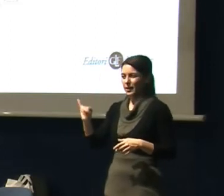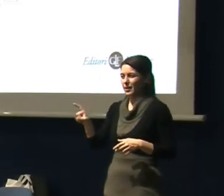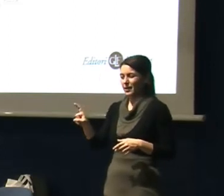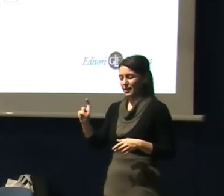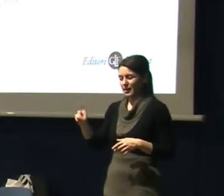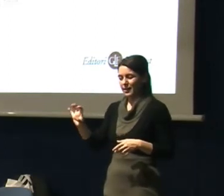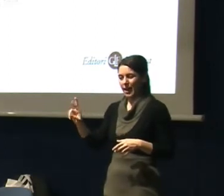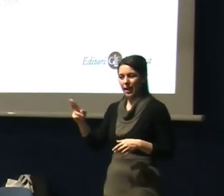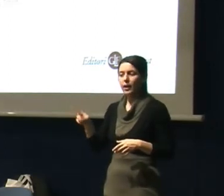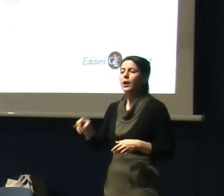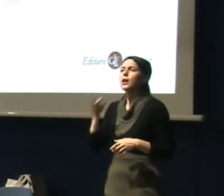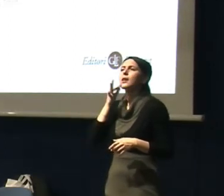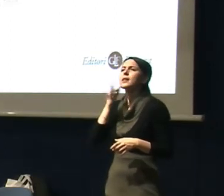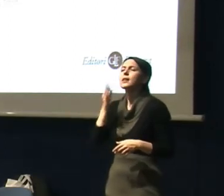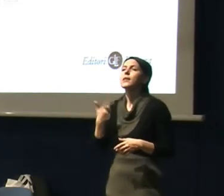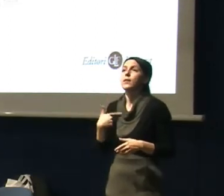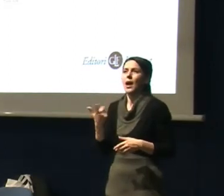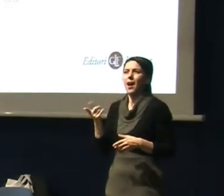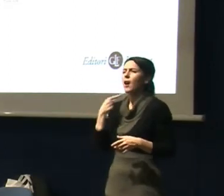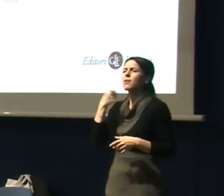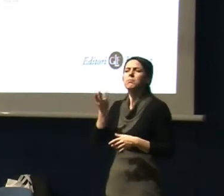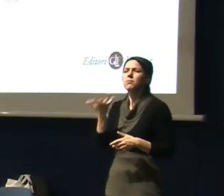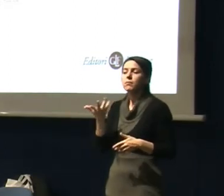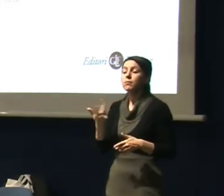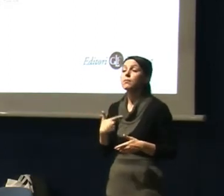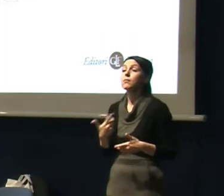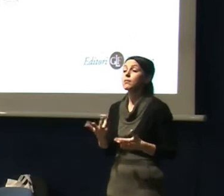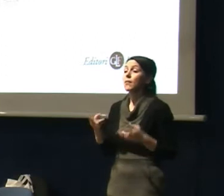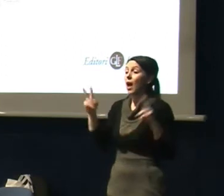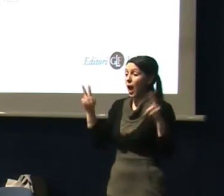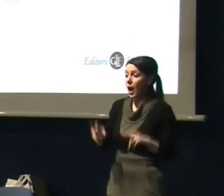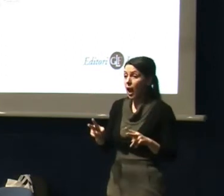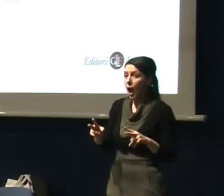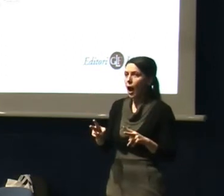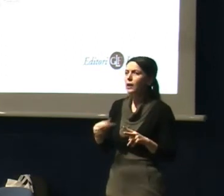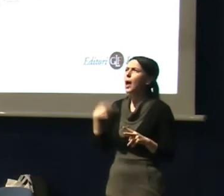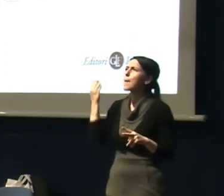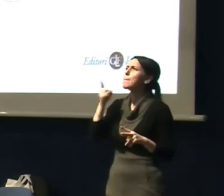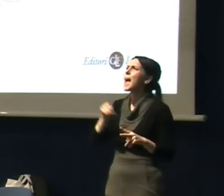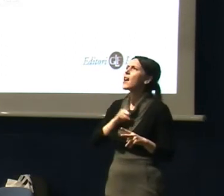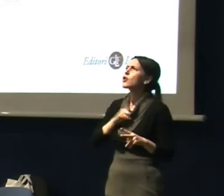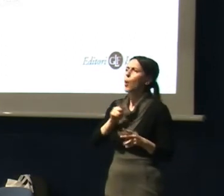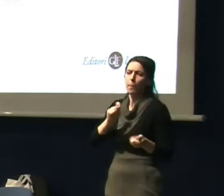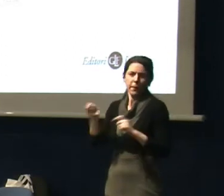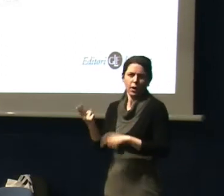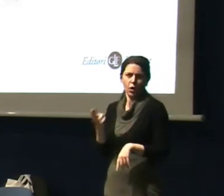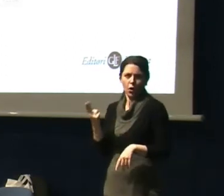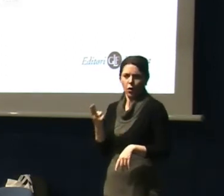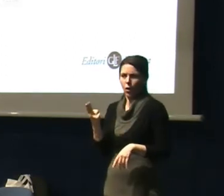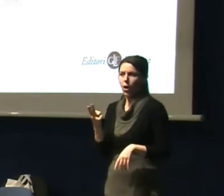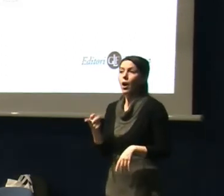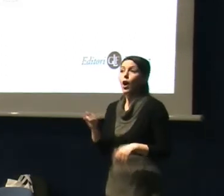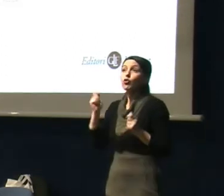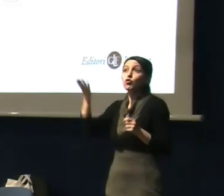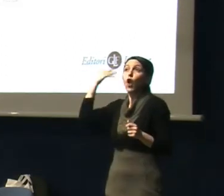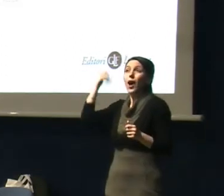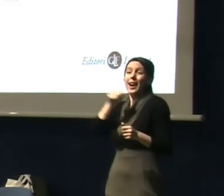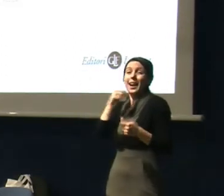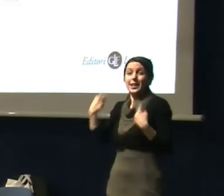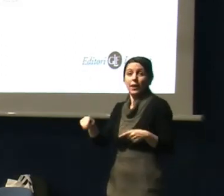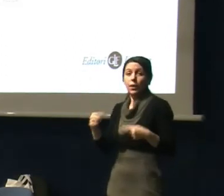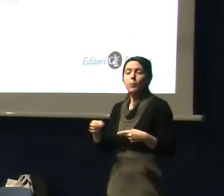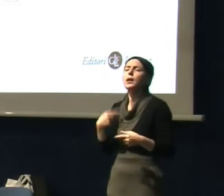cambiano quello che noi pensiamo mentre i giornali servivano esattamente a questo ecco le domande